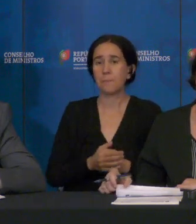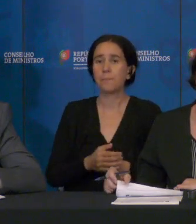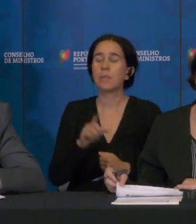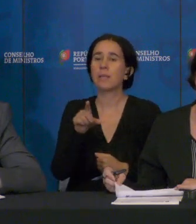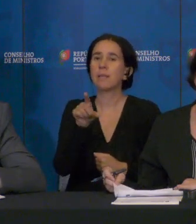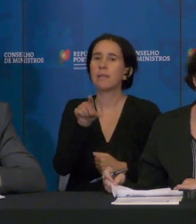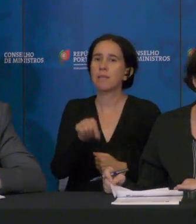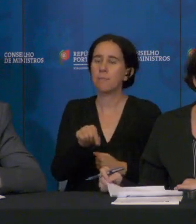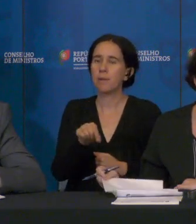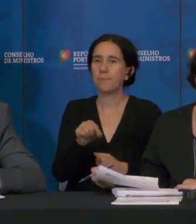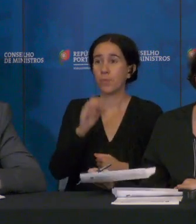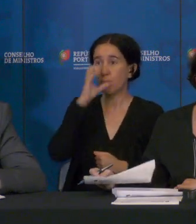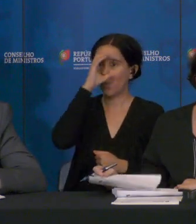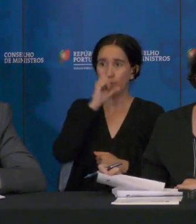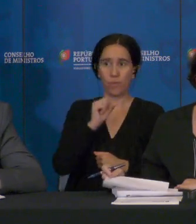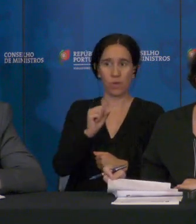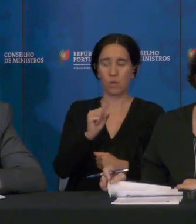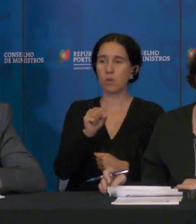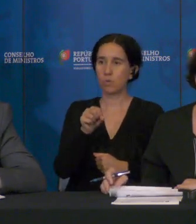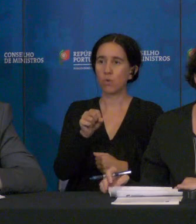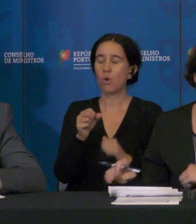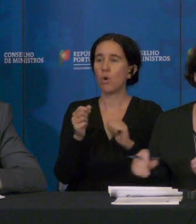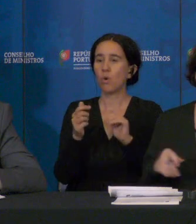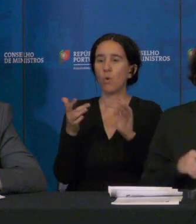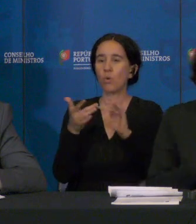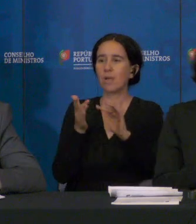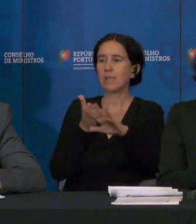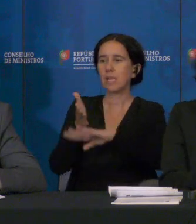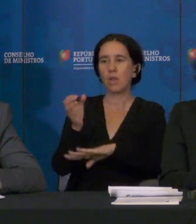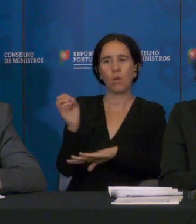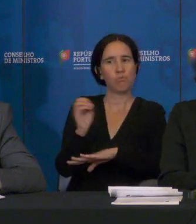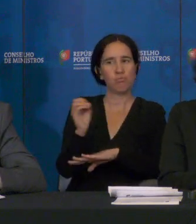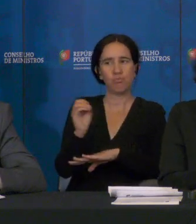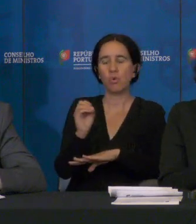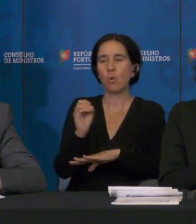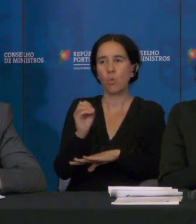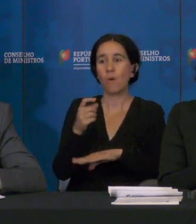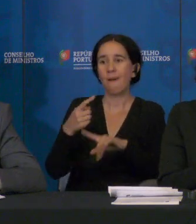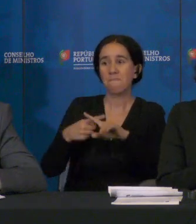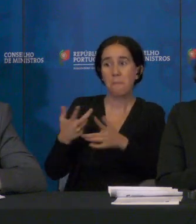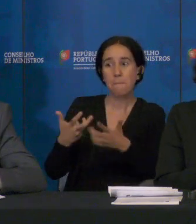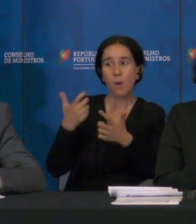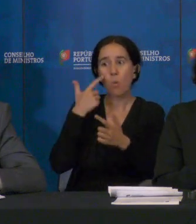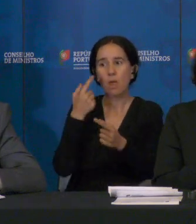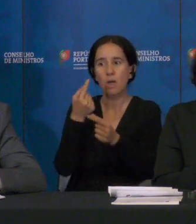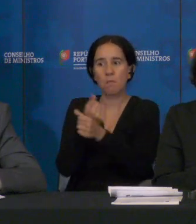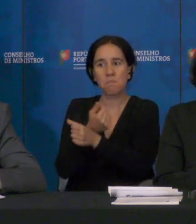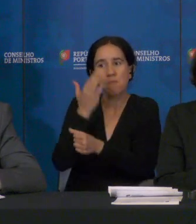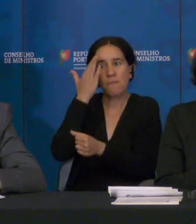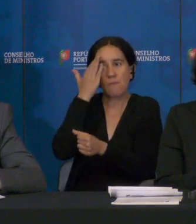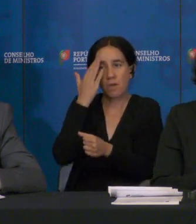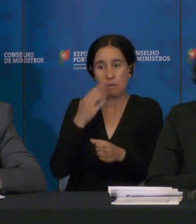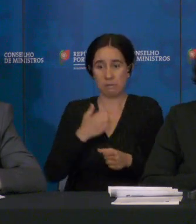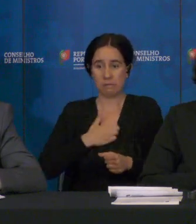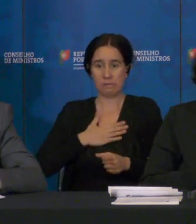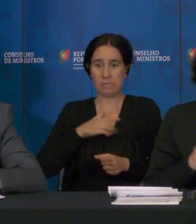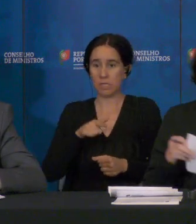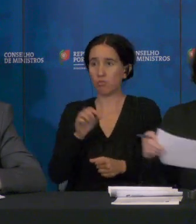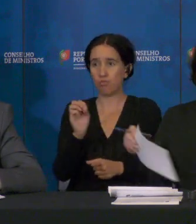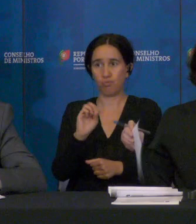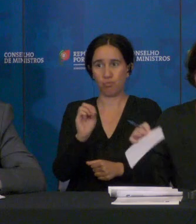Também o Governo não teve contacto direto com os potenciais interessados na aquisição da EFASEC. Como